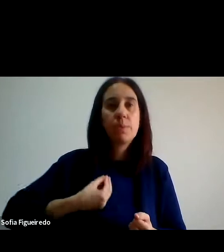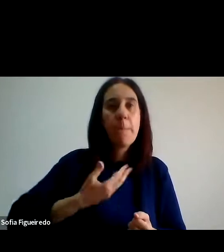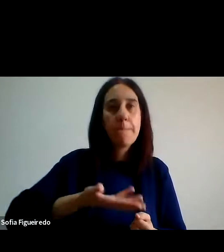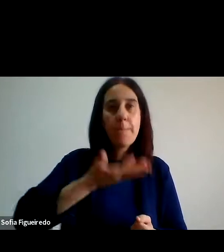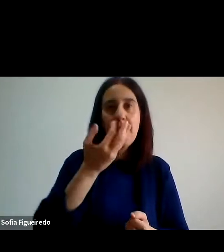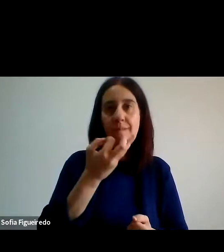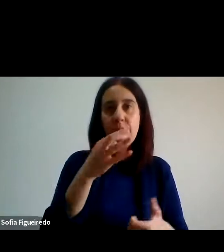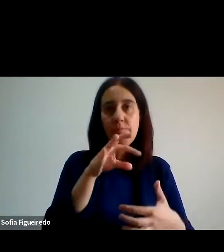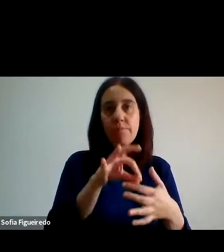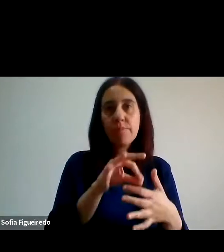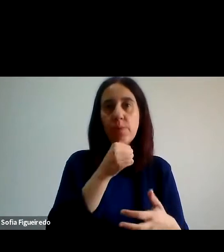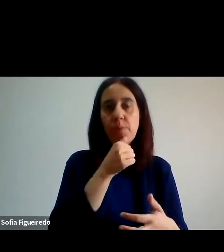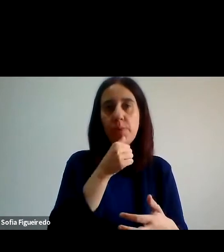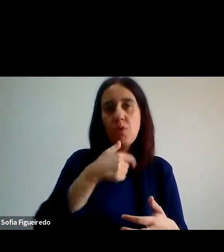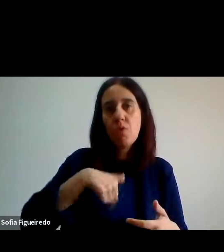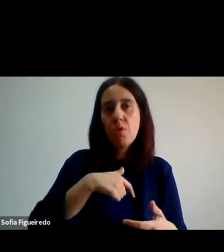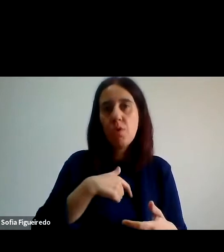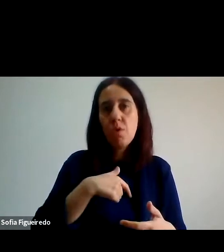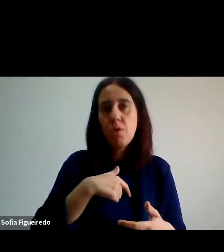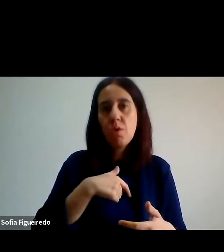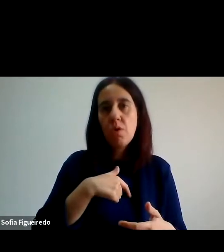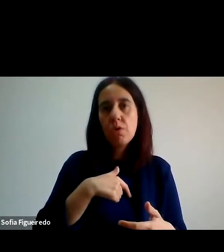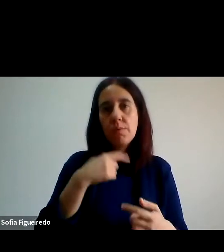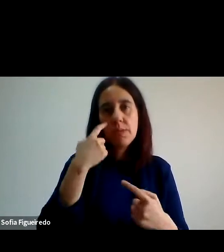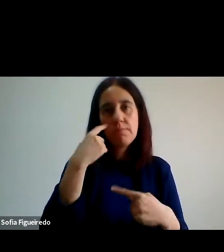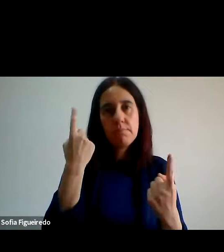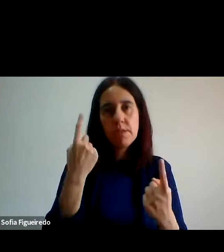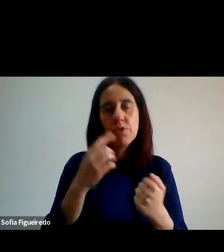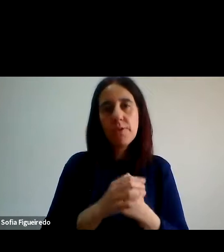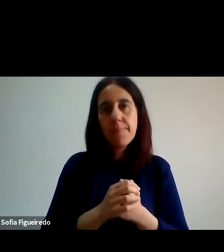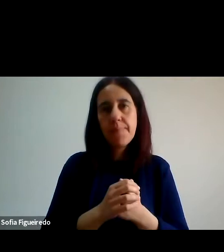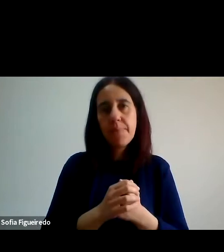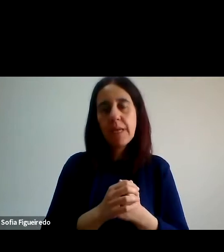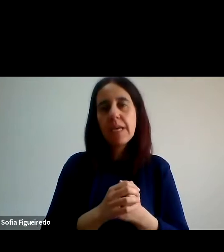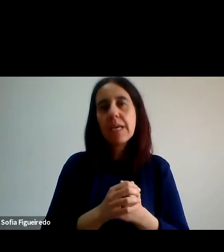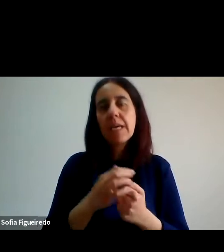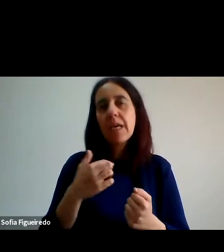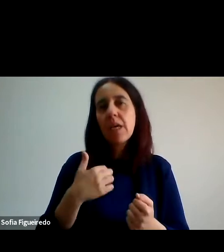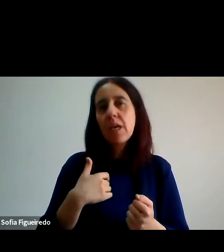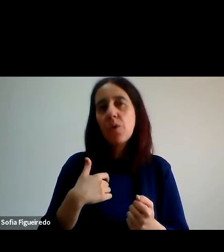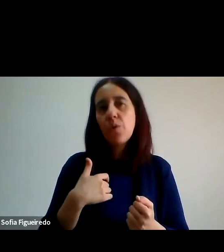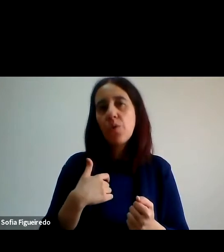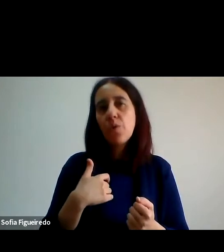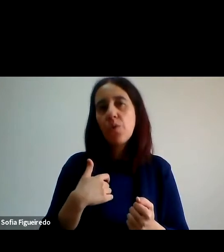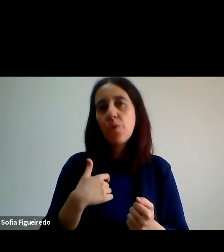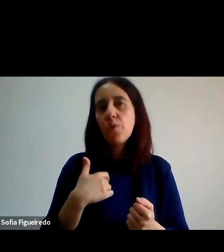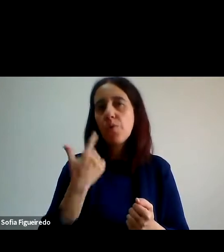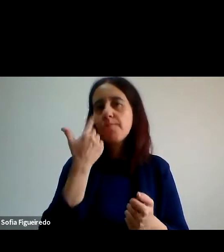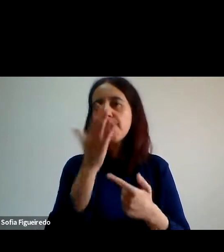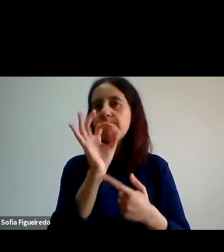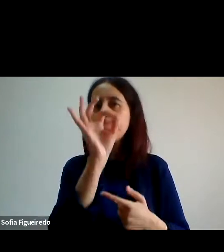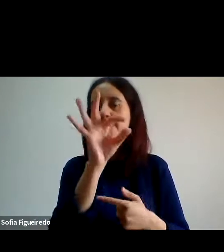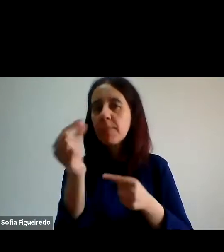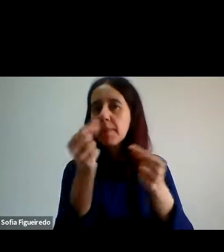precisamente com a forma como nós devemos conseguir passar a mensagem. Eu vou dar aqui algumas pistas também para debate e para